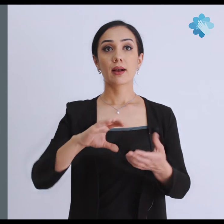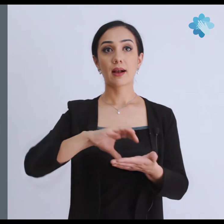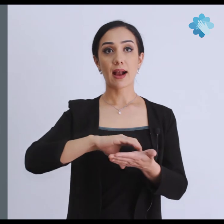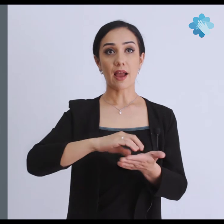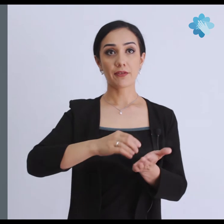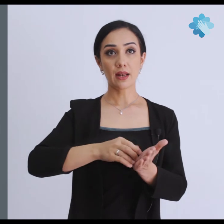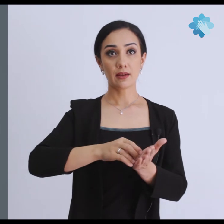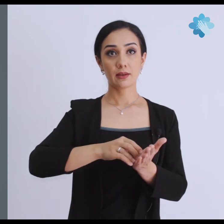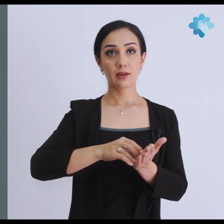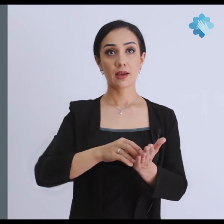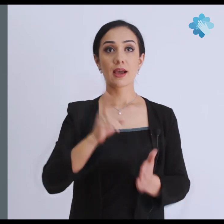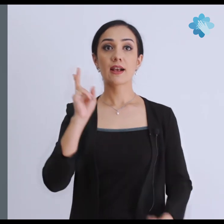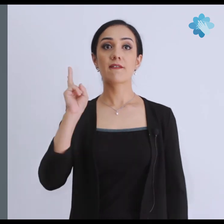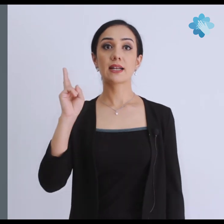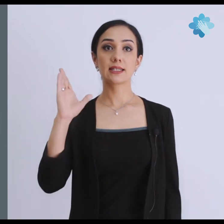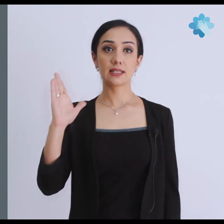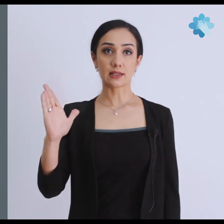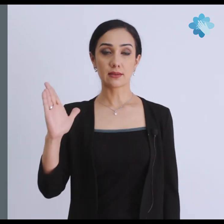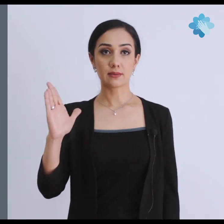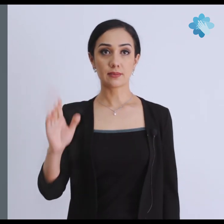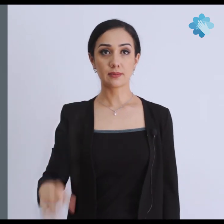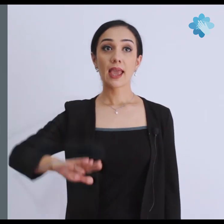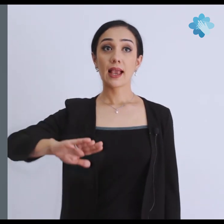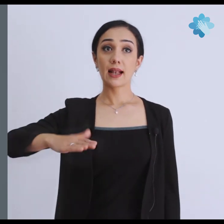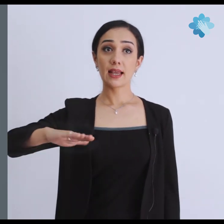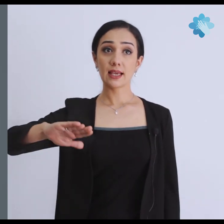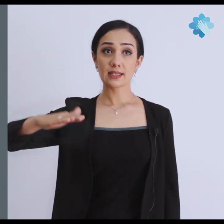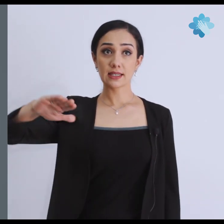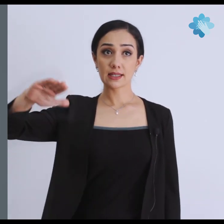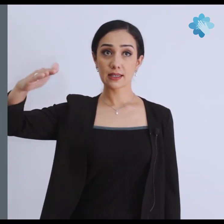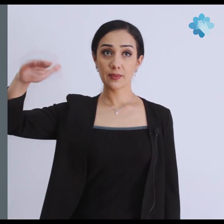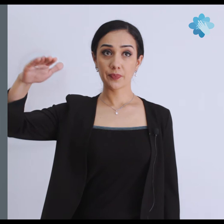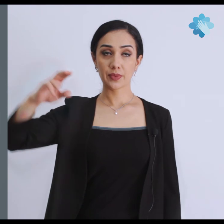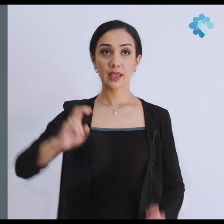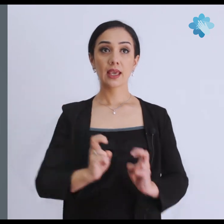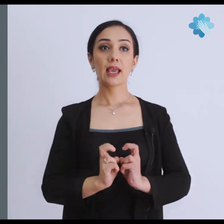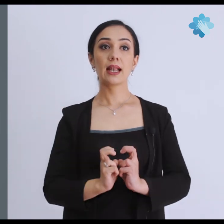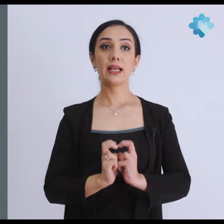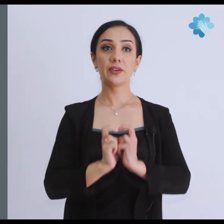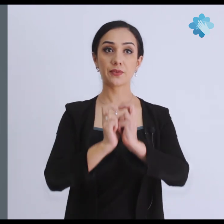кафель квартира лестница лифт